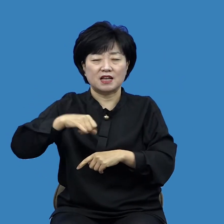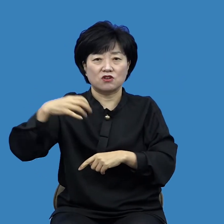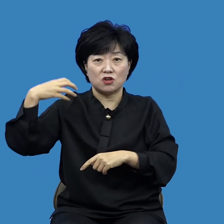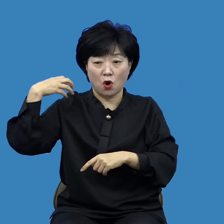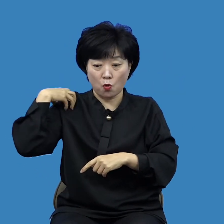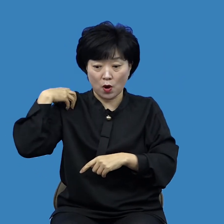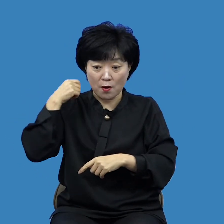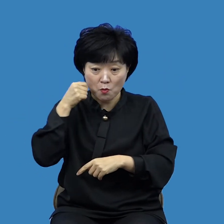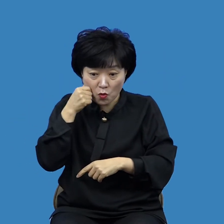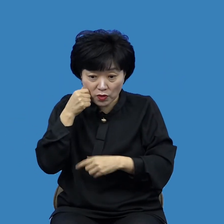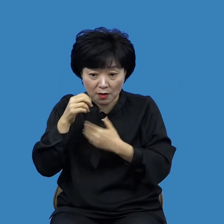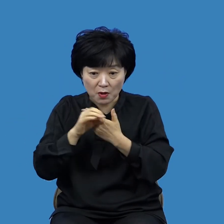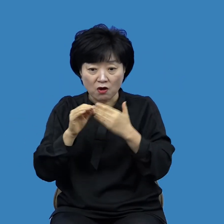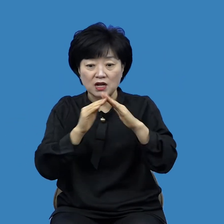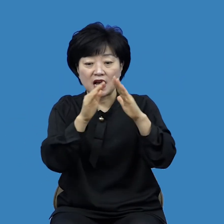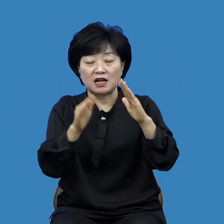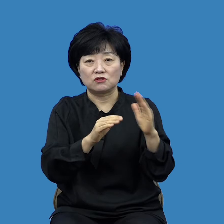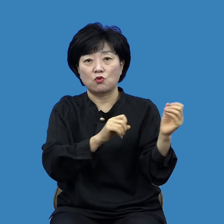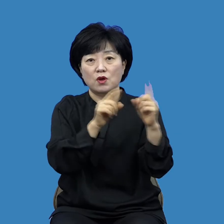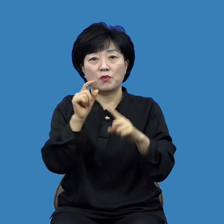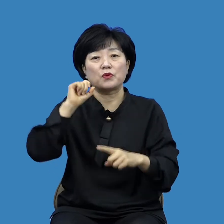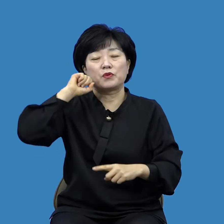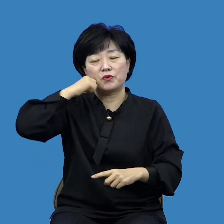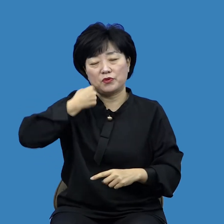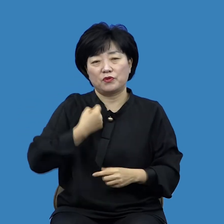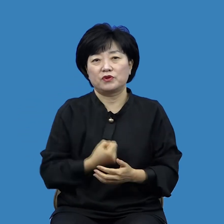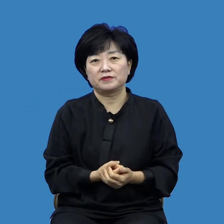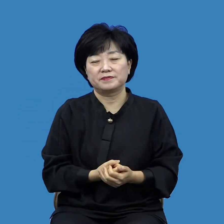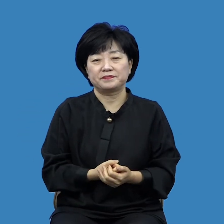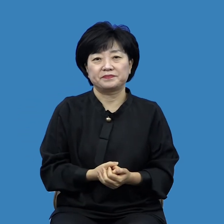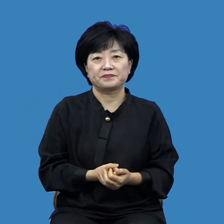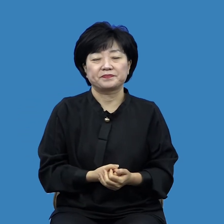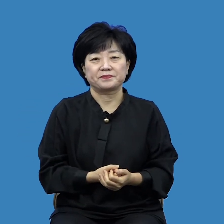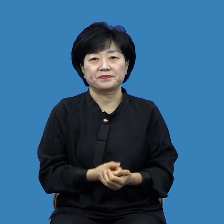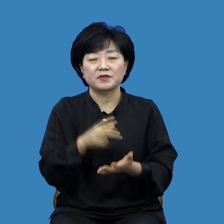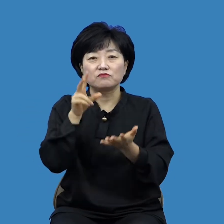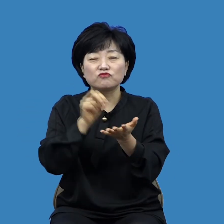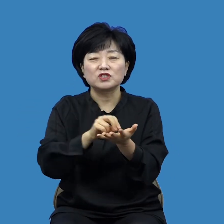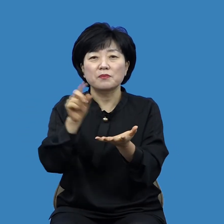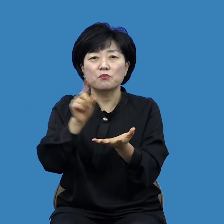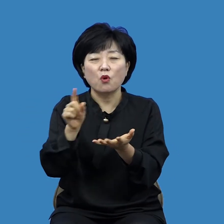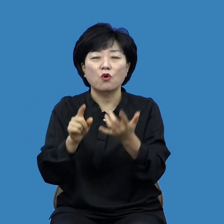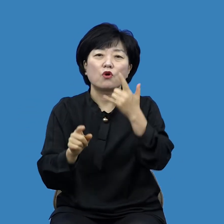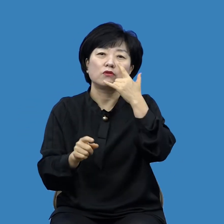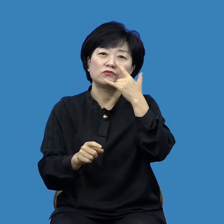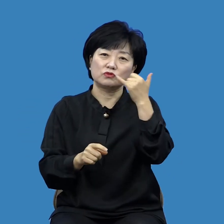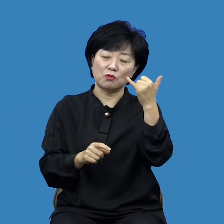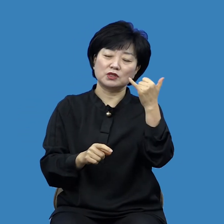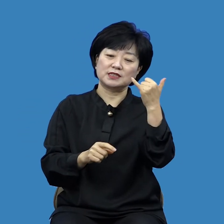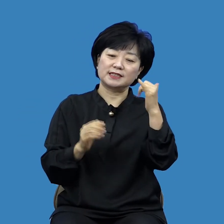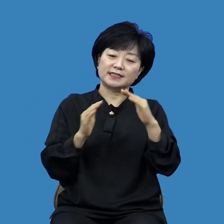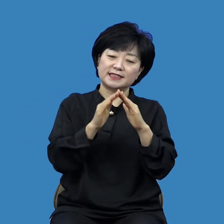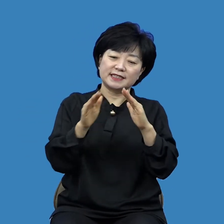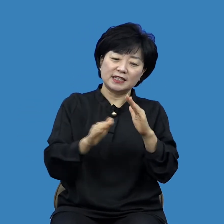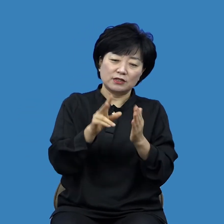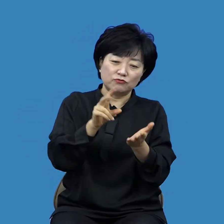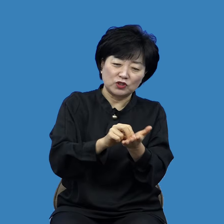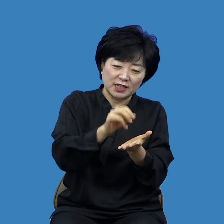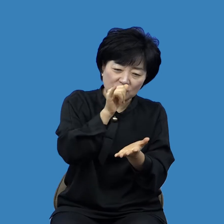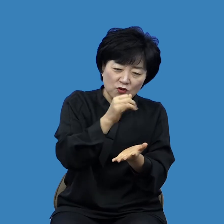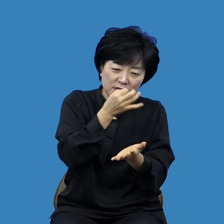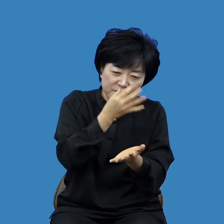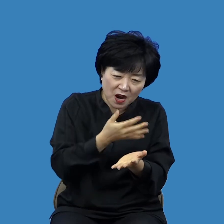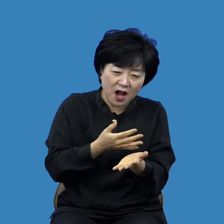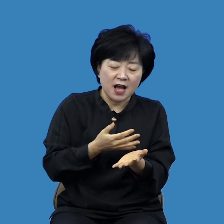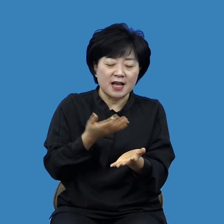못하면 절대로 가정은 온전히 회복될 수 없다는 거예요. 그런데 문제는 뭐냐면 부모들은요, 그래도 가정에 좀 문제가 있고 힘들고